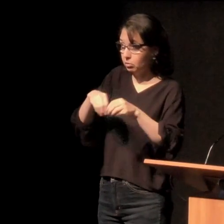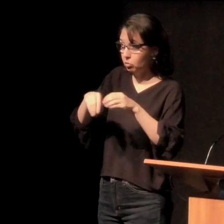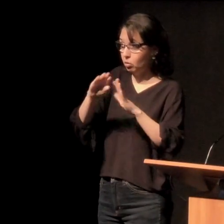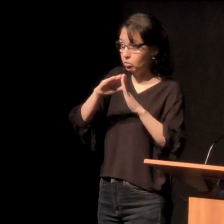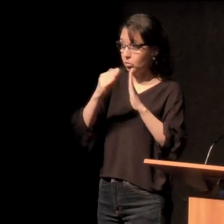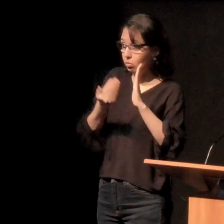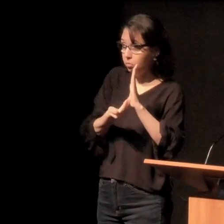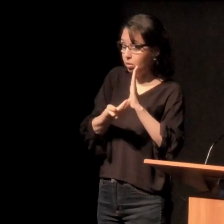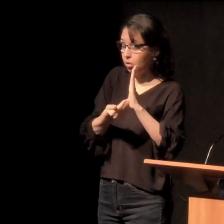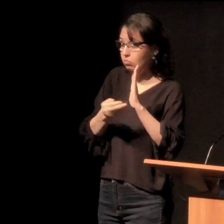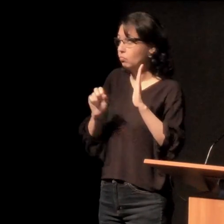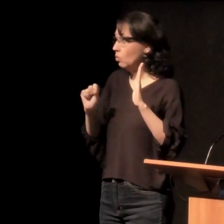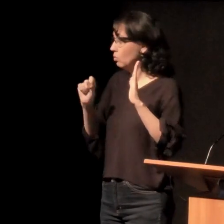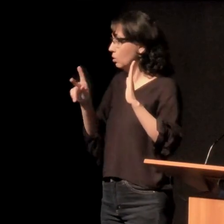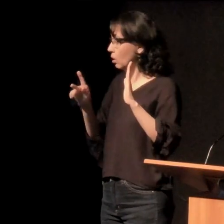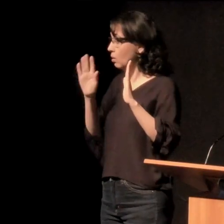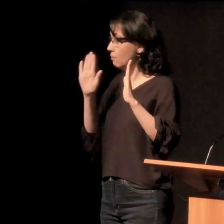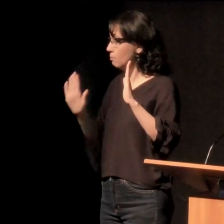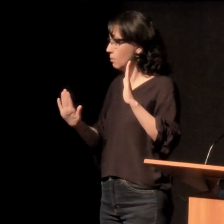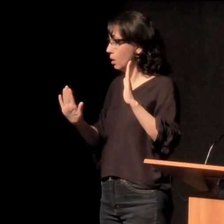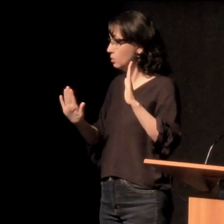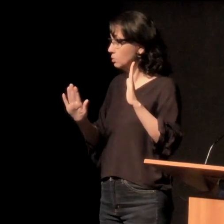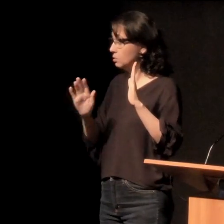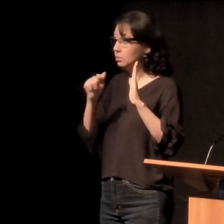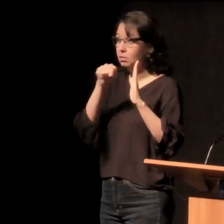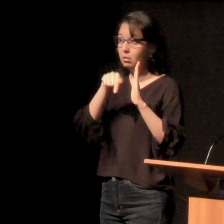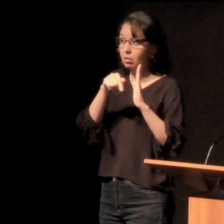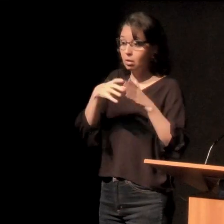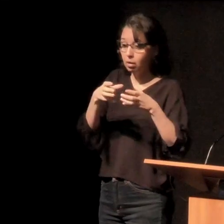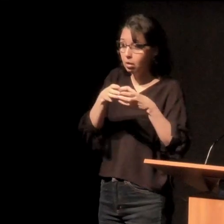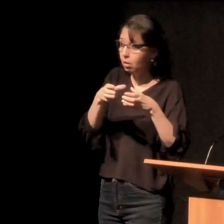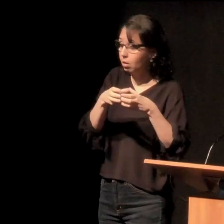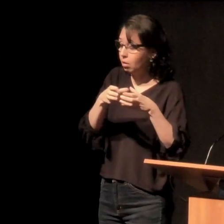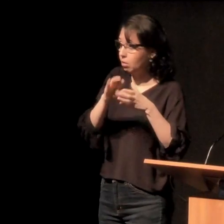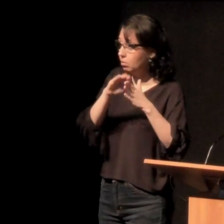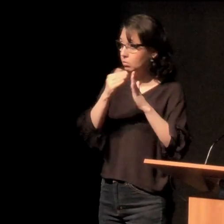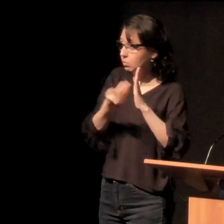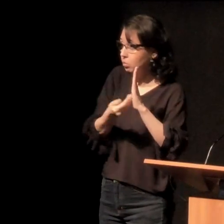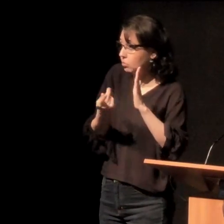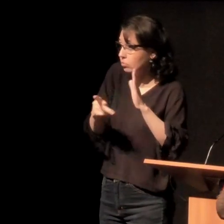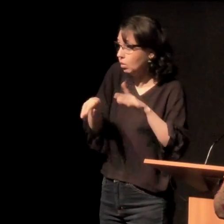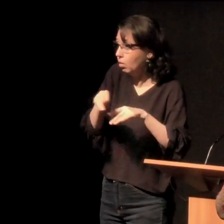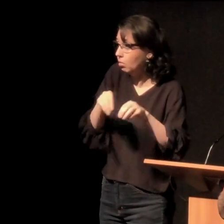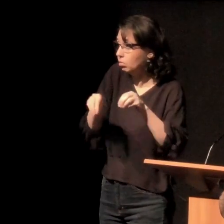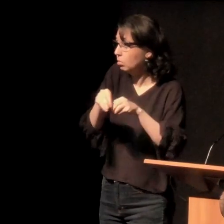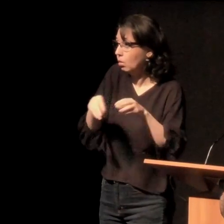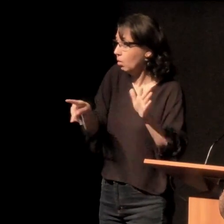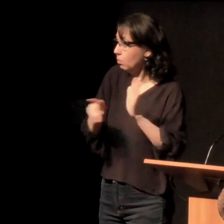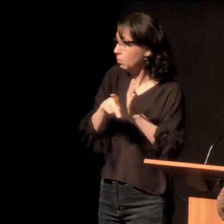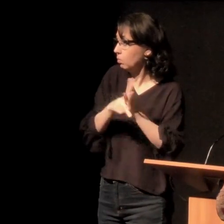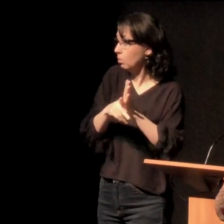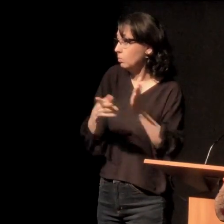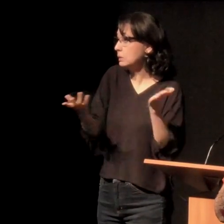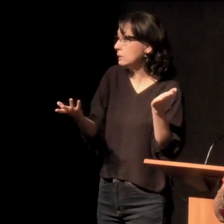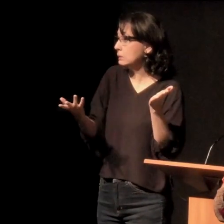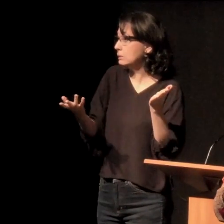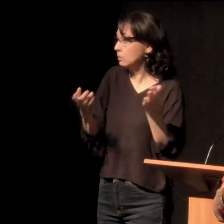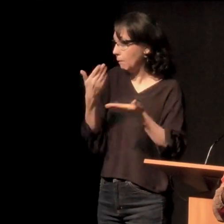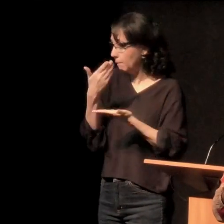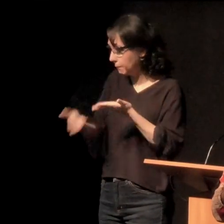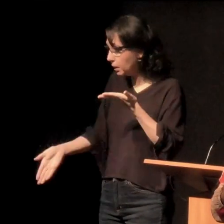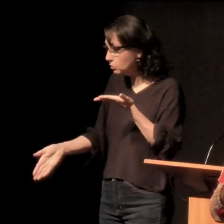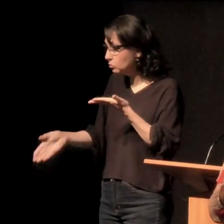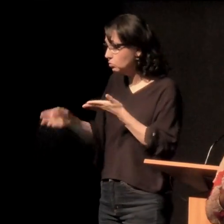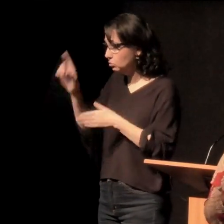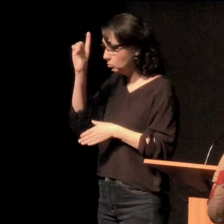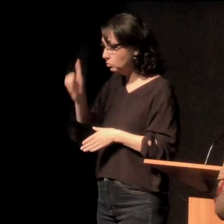né reconhecido logo não temos o problema né podemos pensar assim mas aí não garante o direito aí a gente